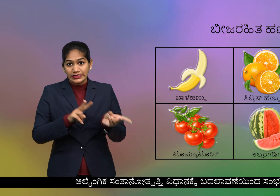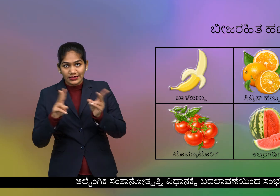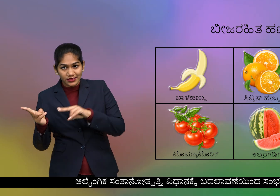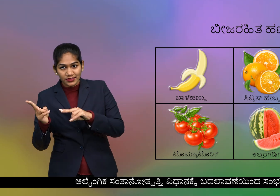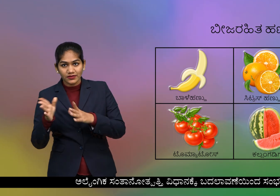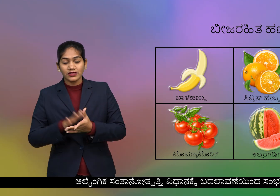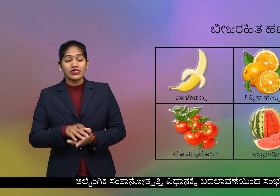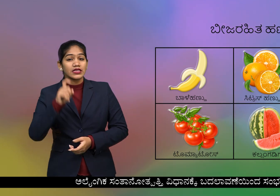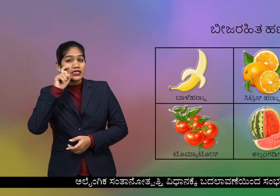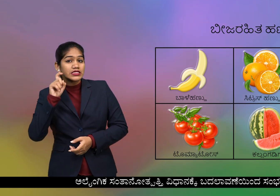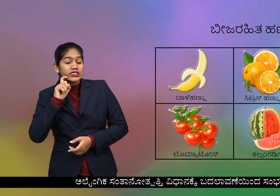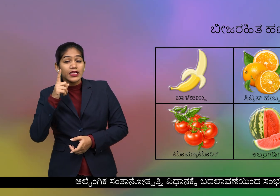ಸಂಭವಿಸುತ್ತದೆ.